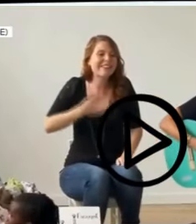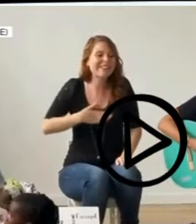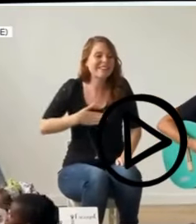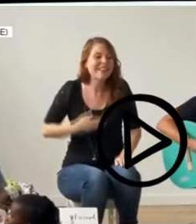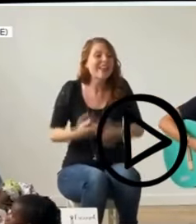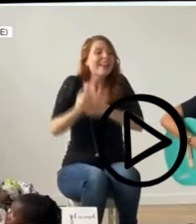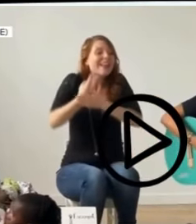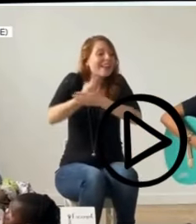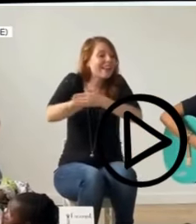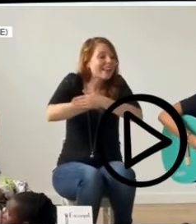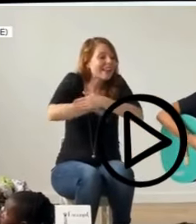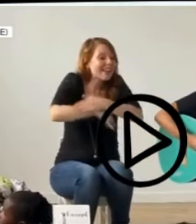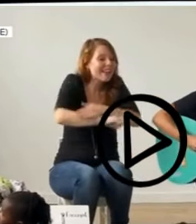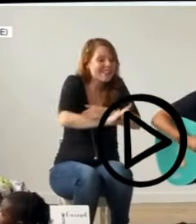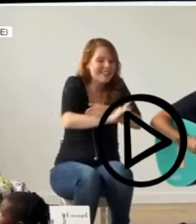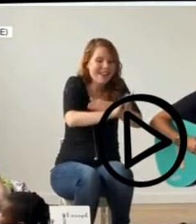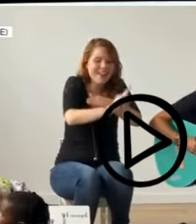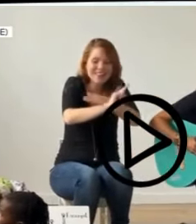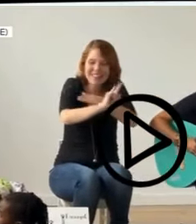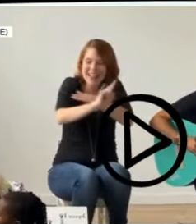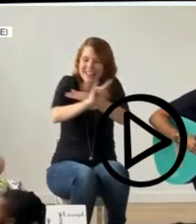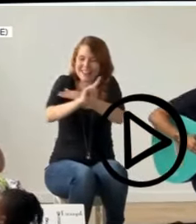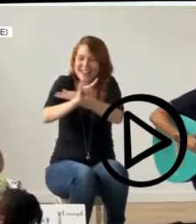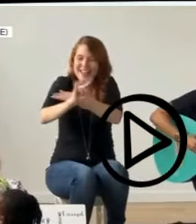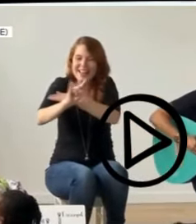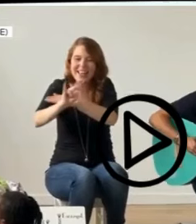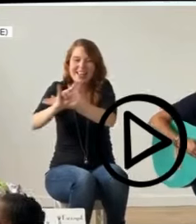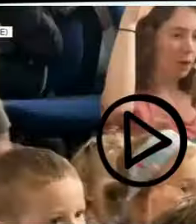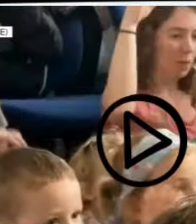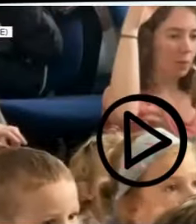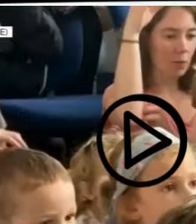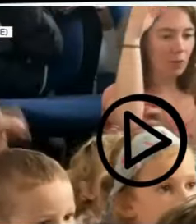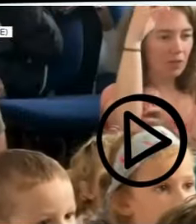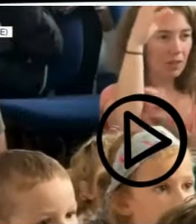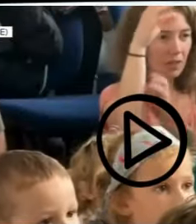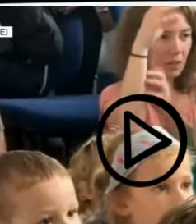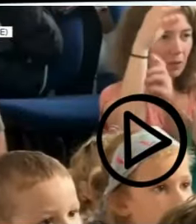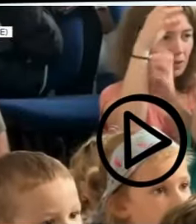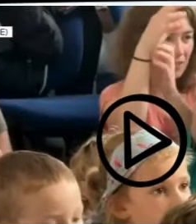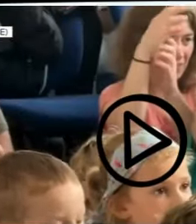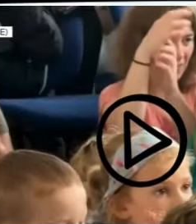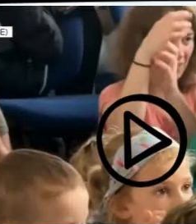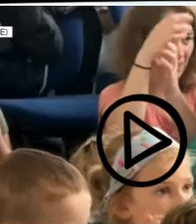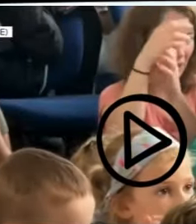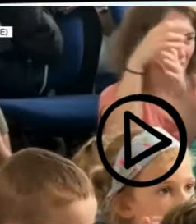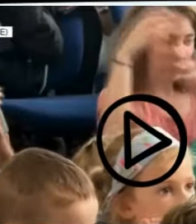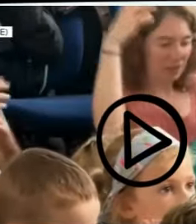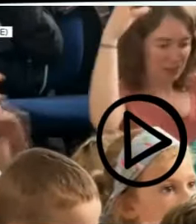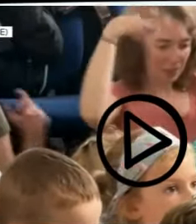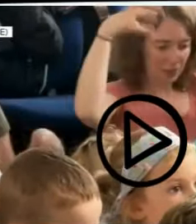Coccinelle, demoiselle, vole jusqu'aux cieux.